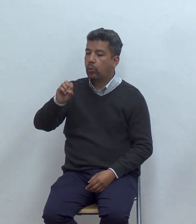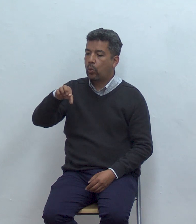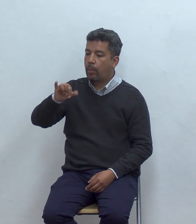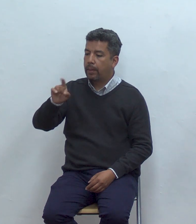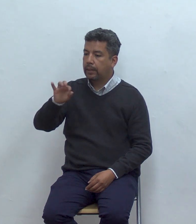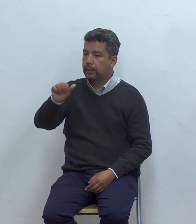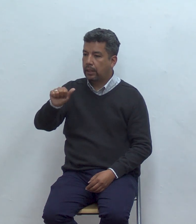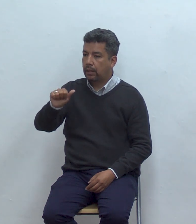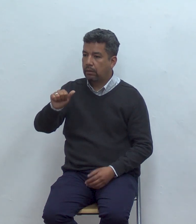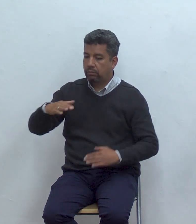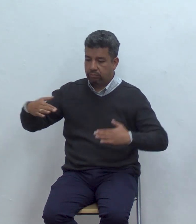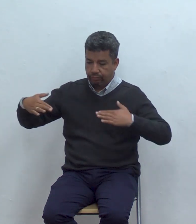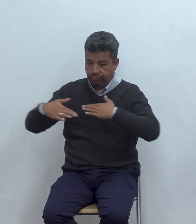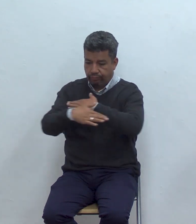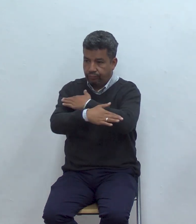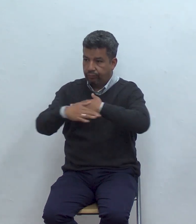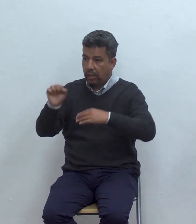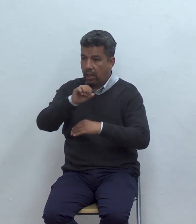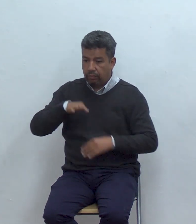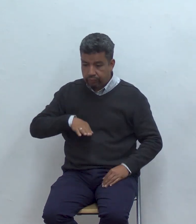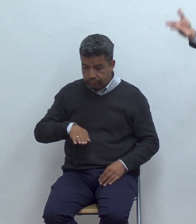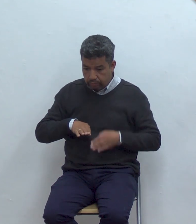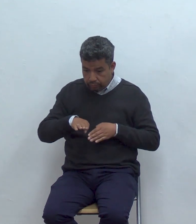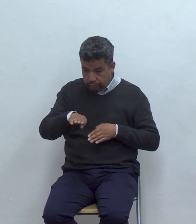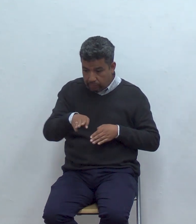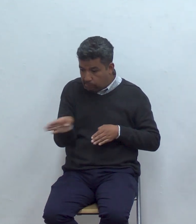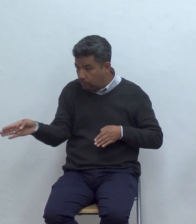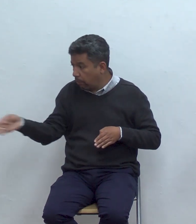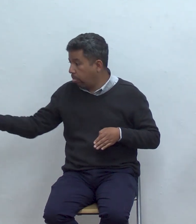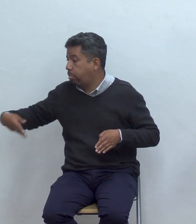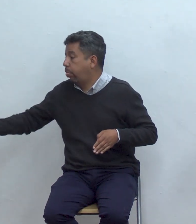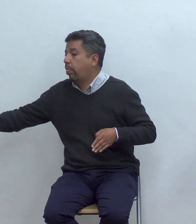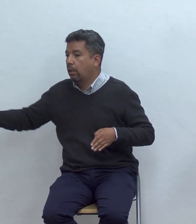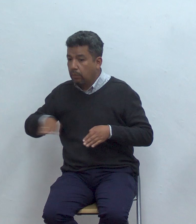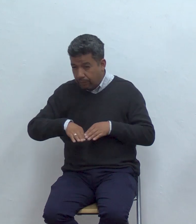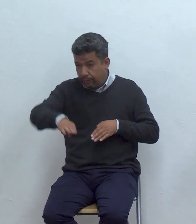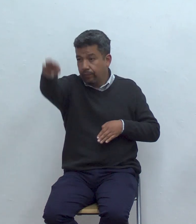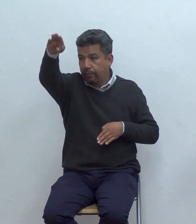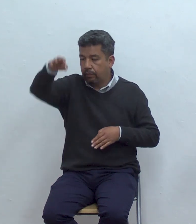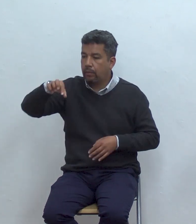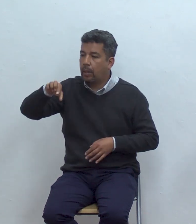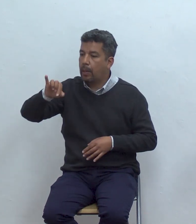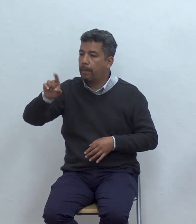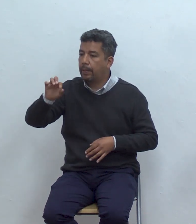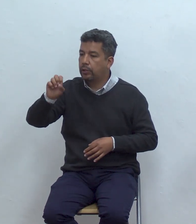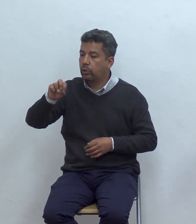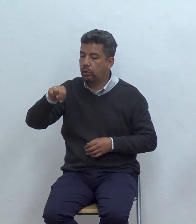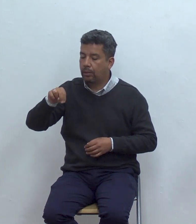misma palabra, es una cinta asfáltica y el carro por ahí se mueve. Si se sale de ahí, pues termina volcándose. Pistón, en